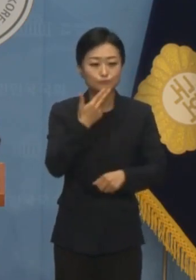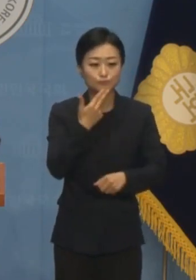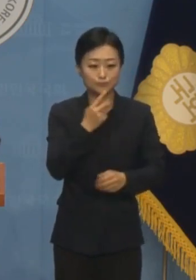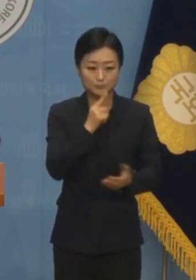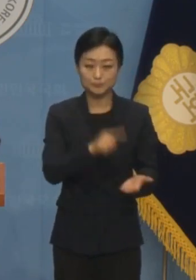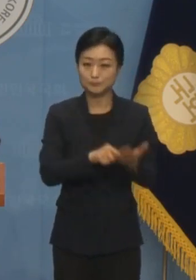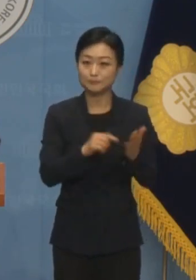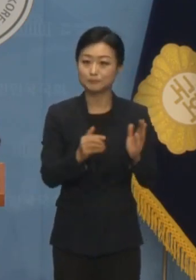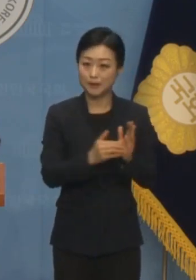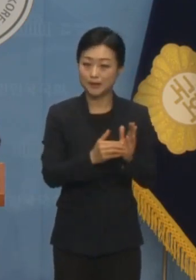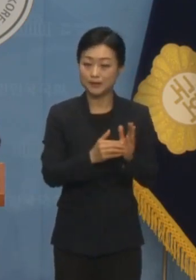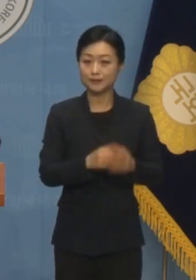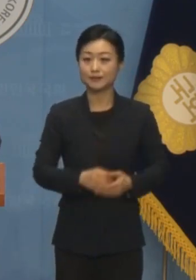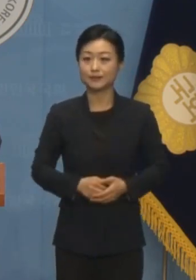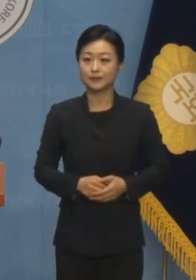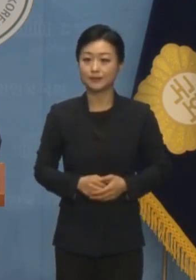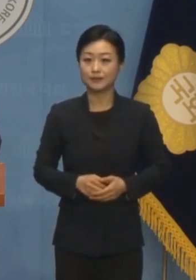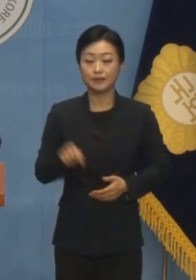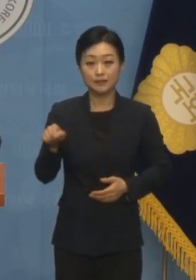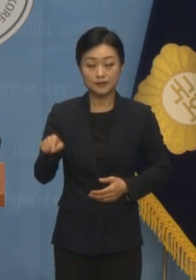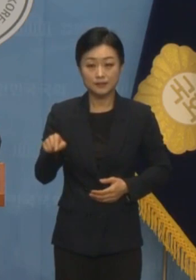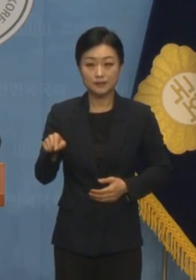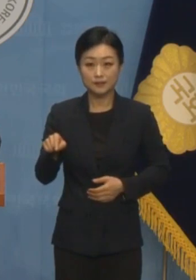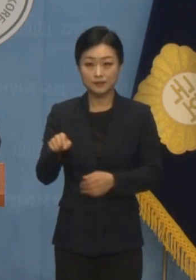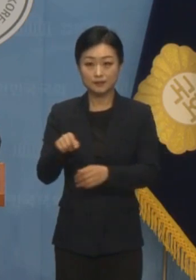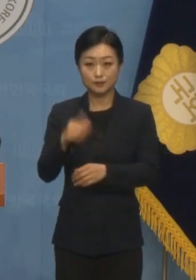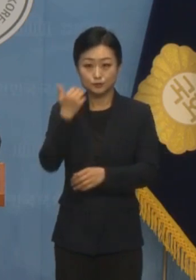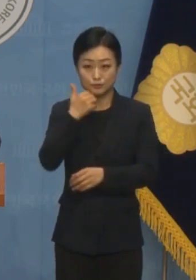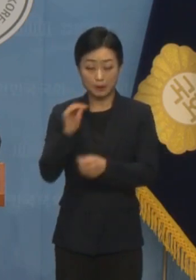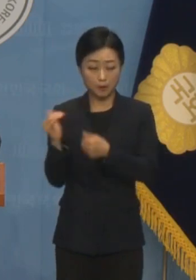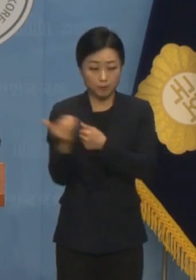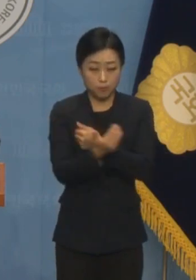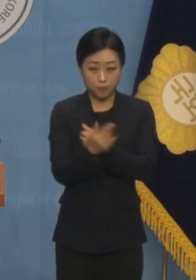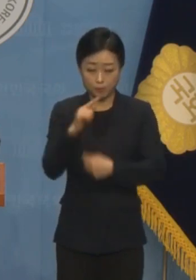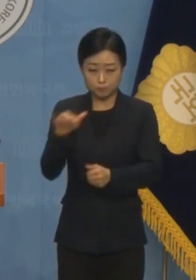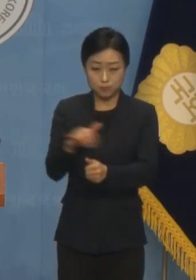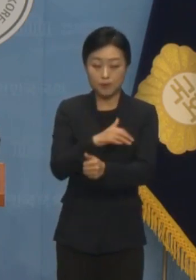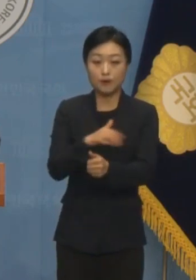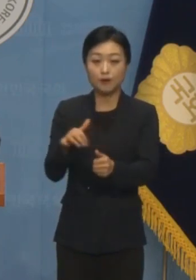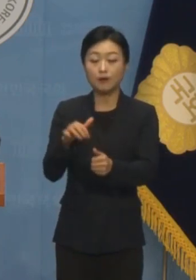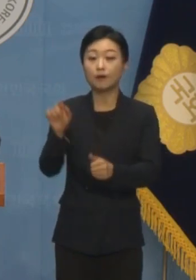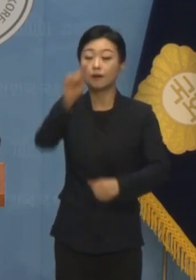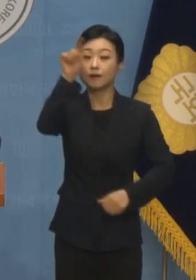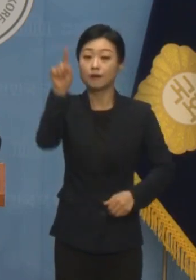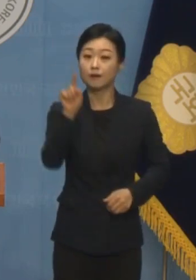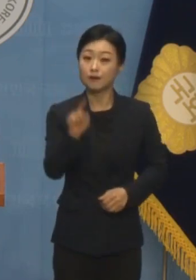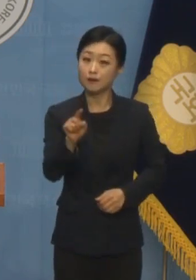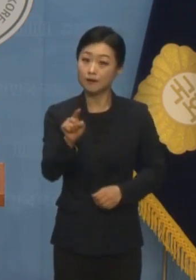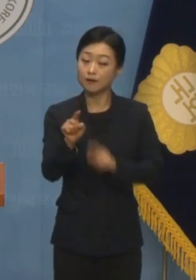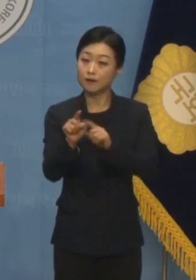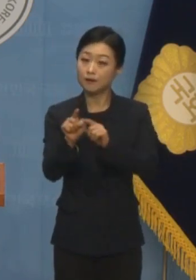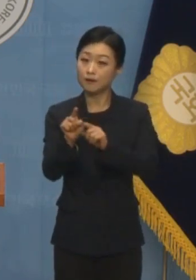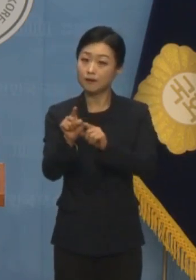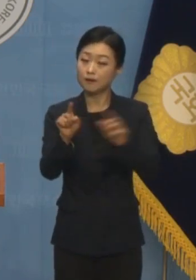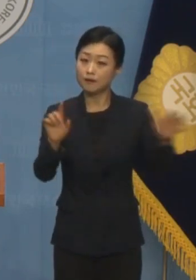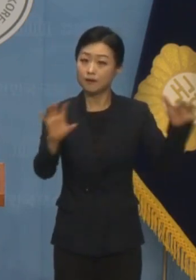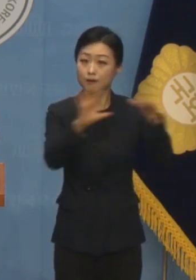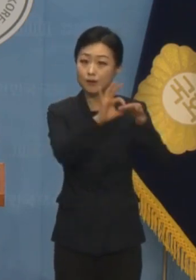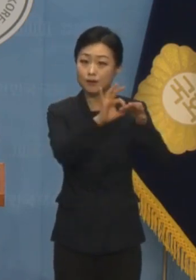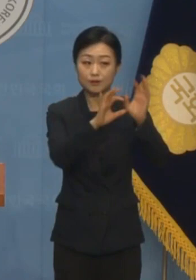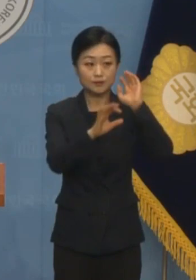하지도 않은 구명 로비가 저절로 이루어졌단 말입니까? 그러면 대통령실과